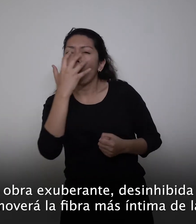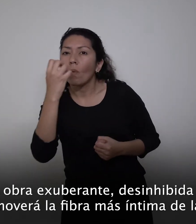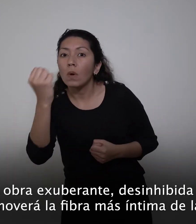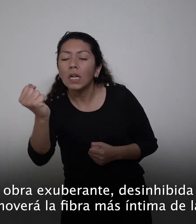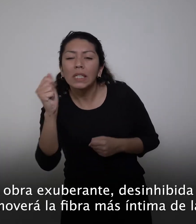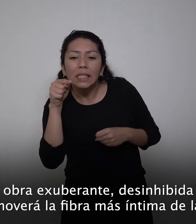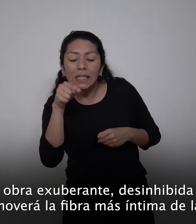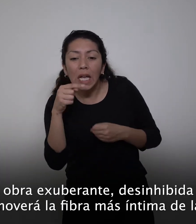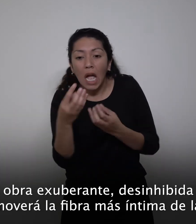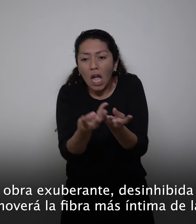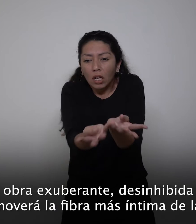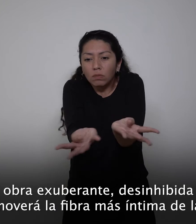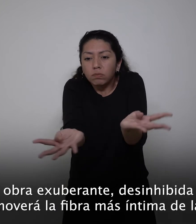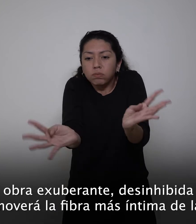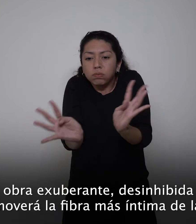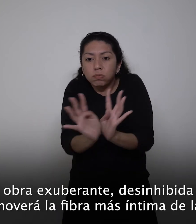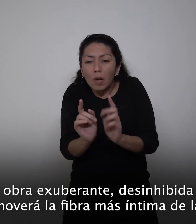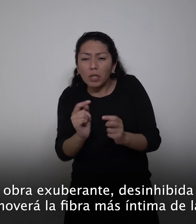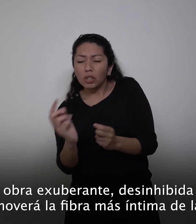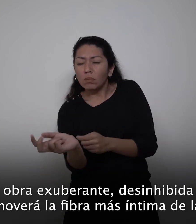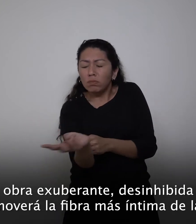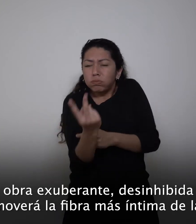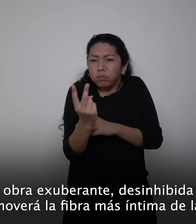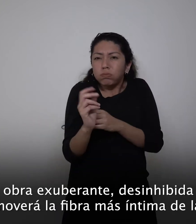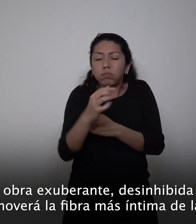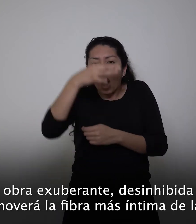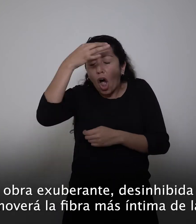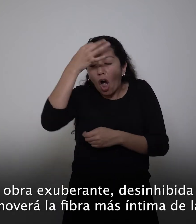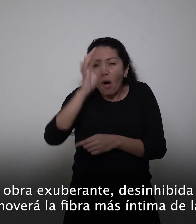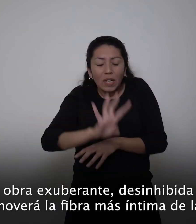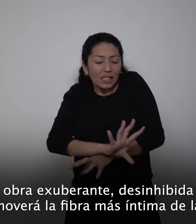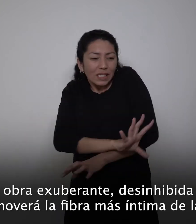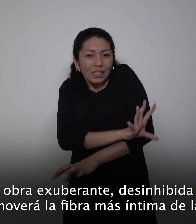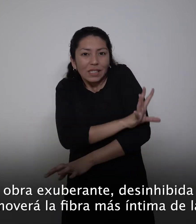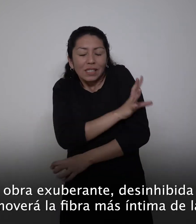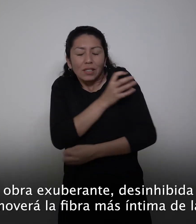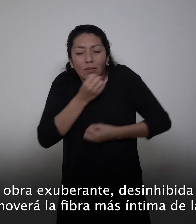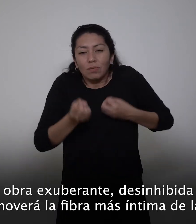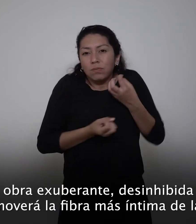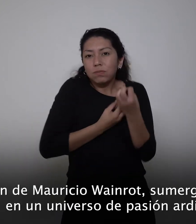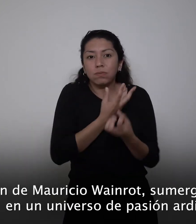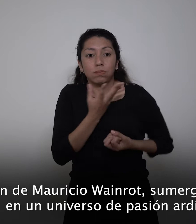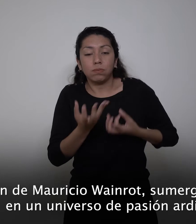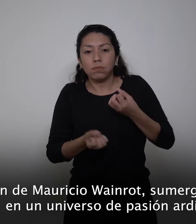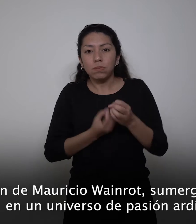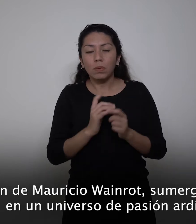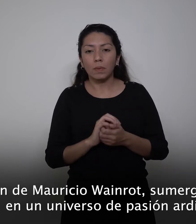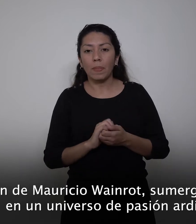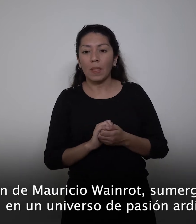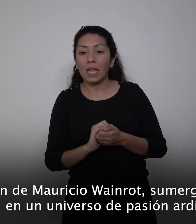que moverá la fibra más íntima de la audiencia la creación de